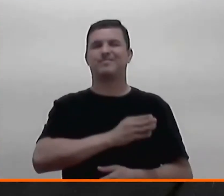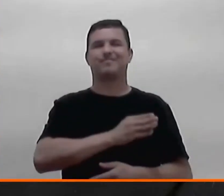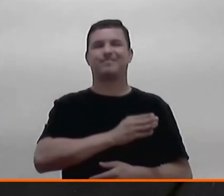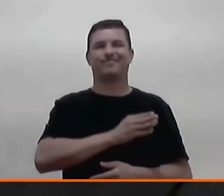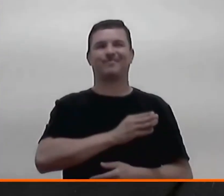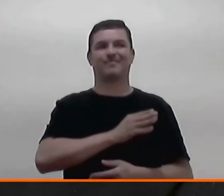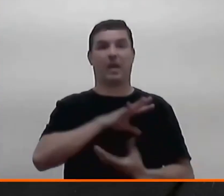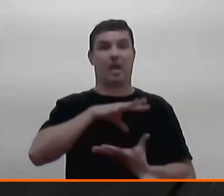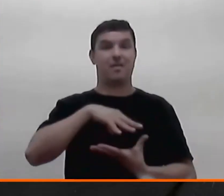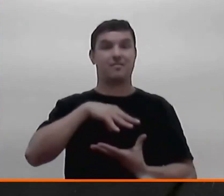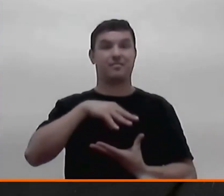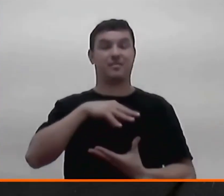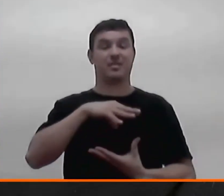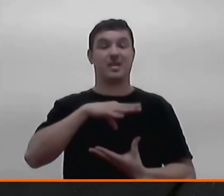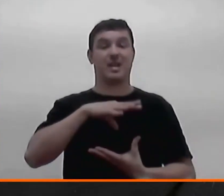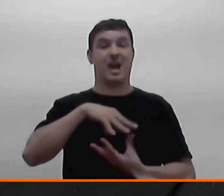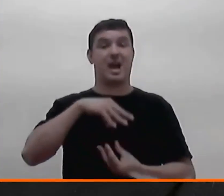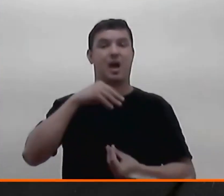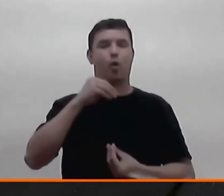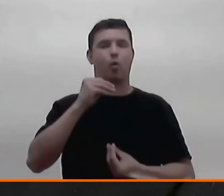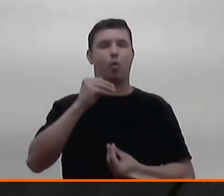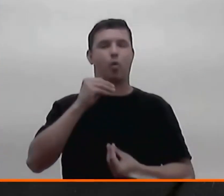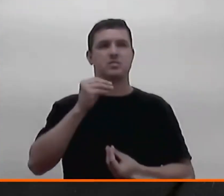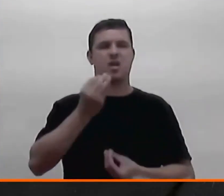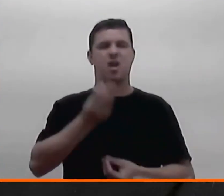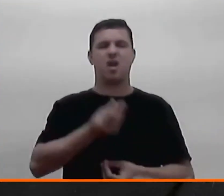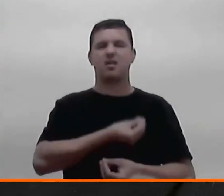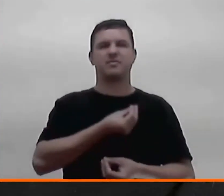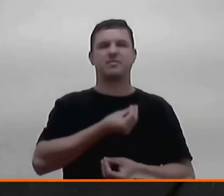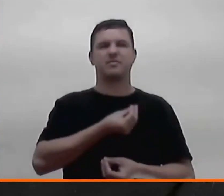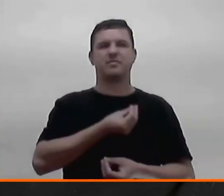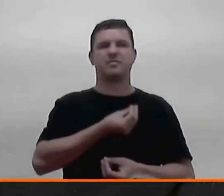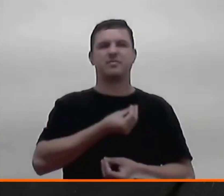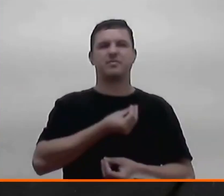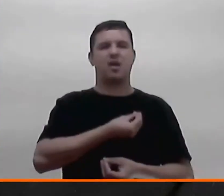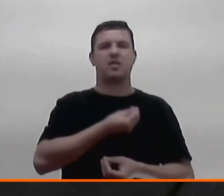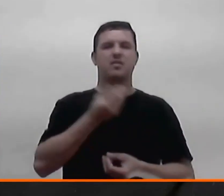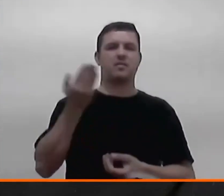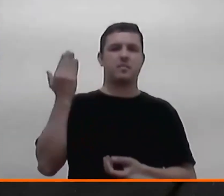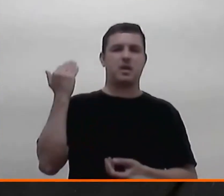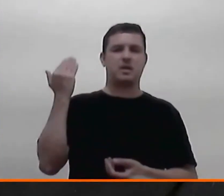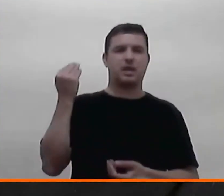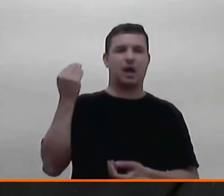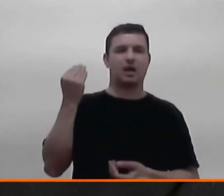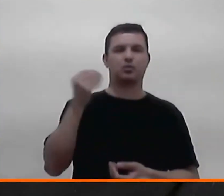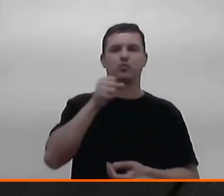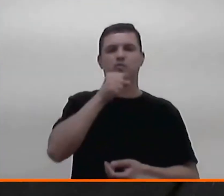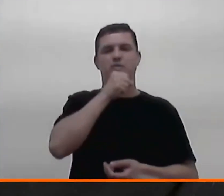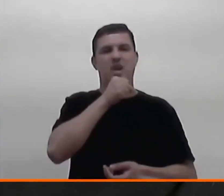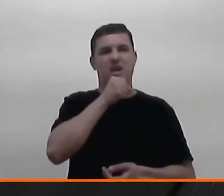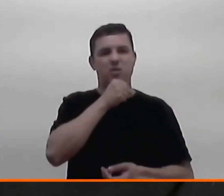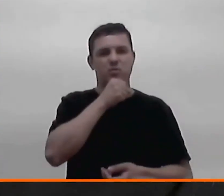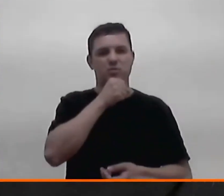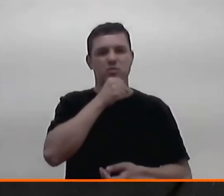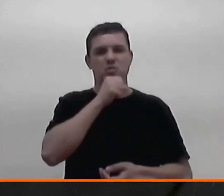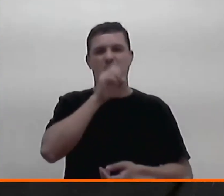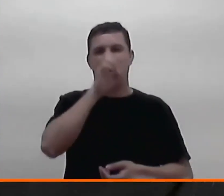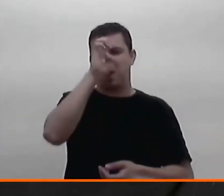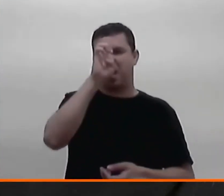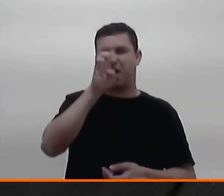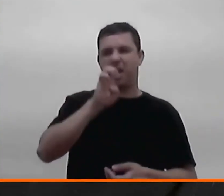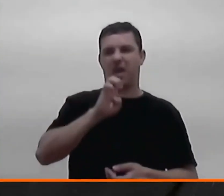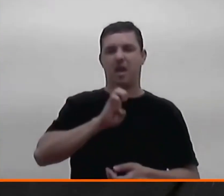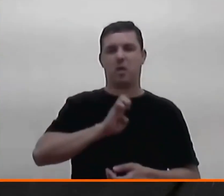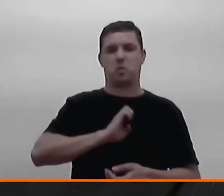alma, nosso velho homem, nosso ego, nosso eu. Não